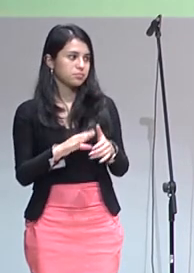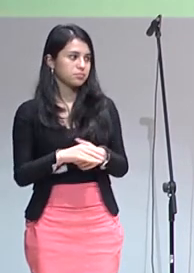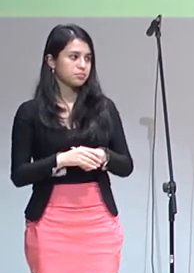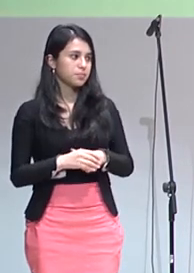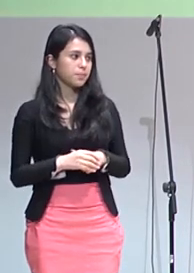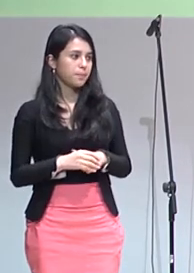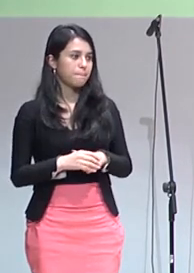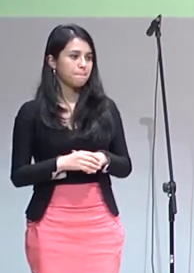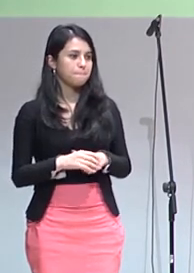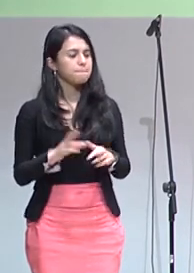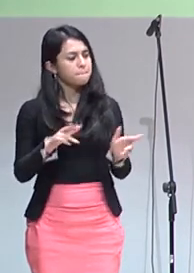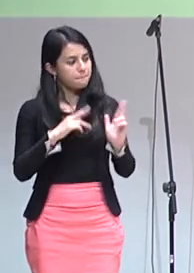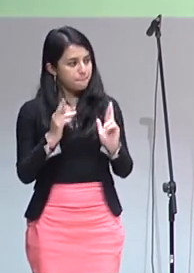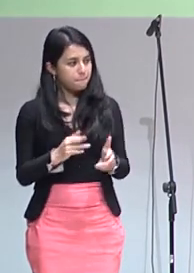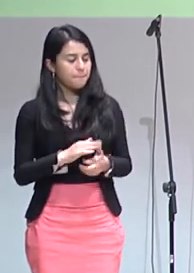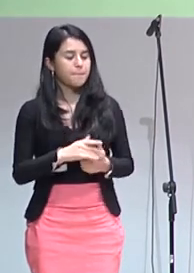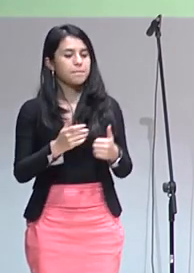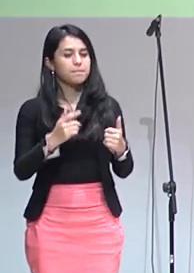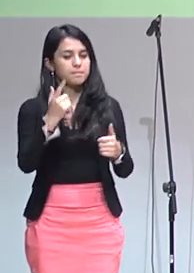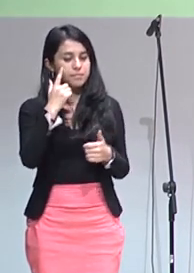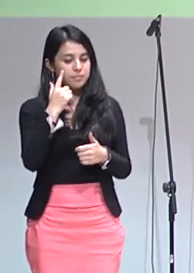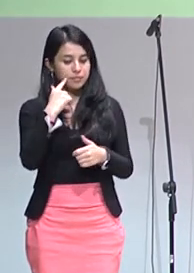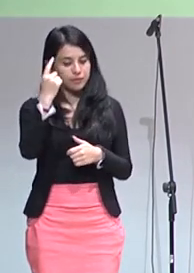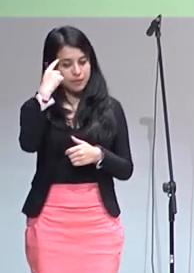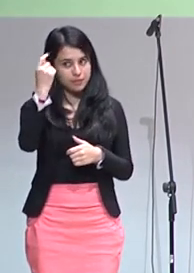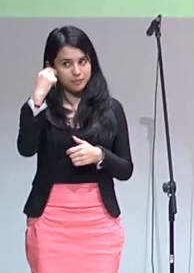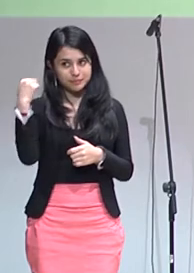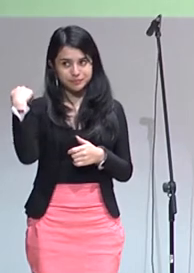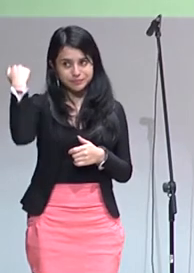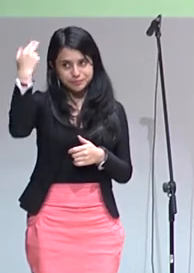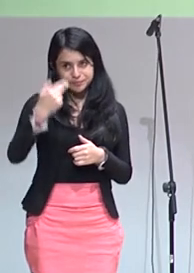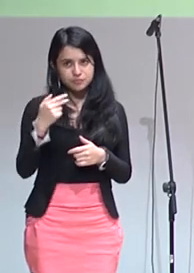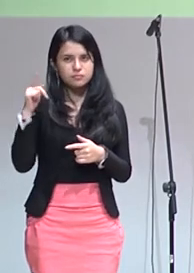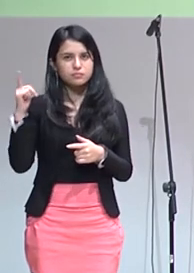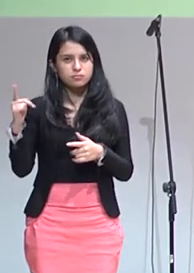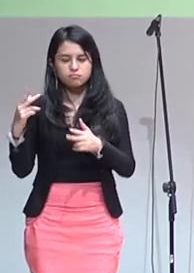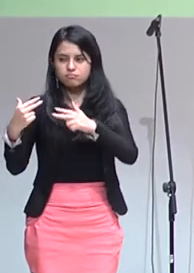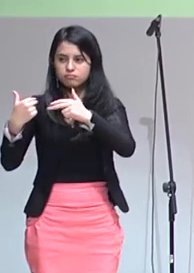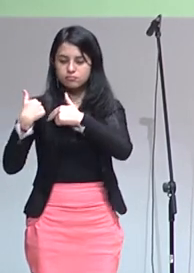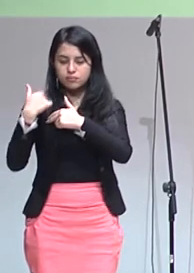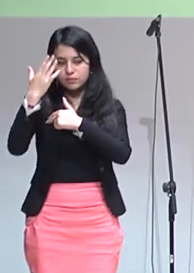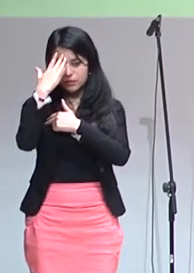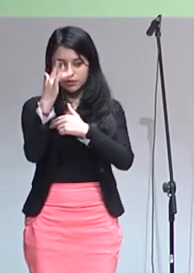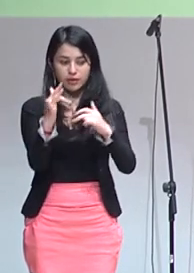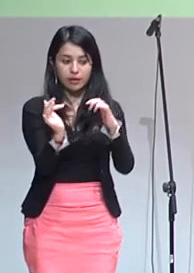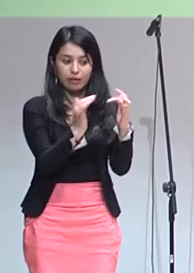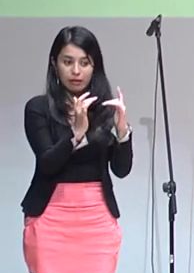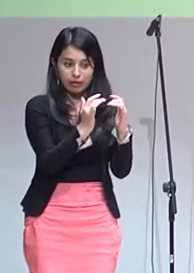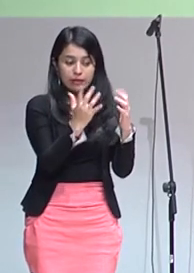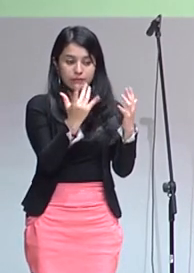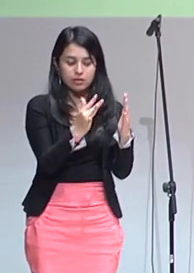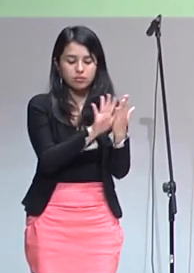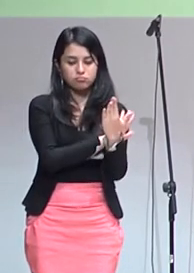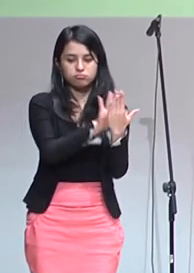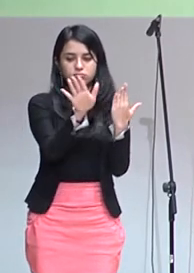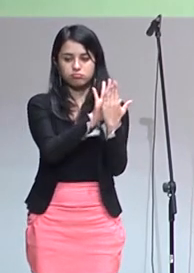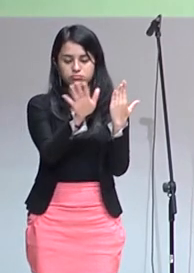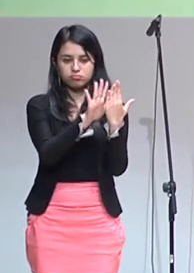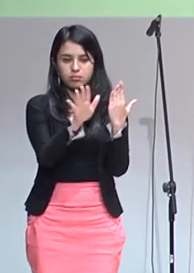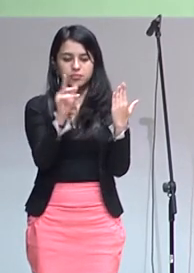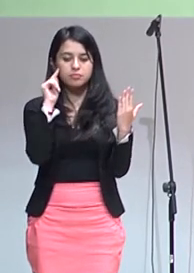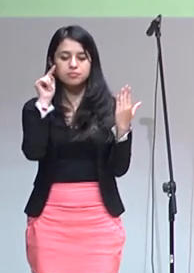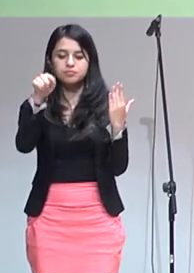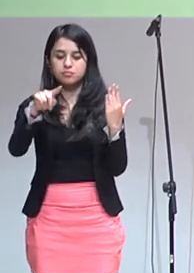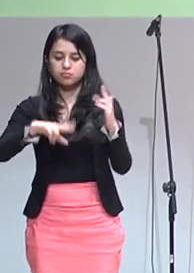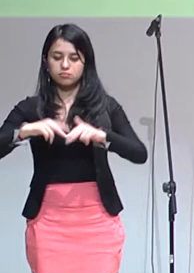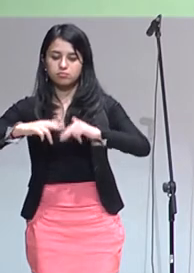Sí. ¿Cuál ha sido el papel de la memoria histórica en el tránsito de narrar la guerra para empezar a